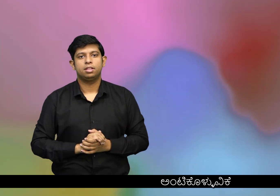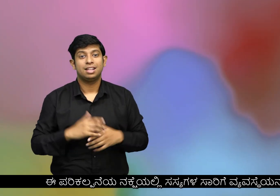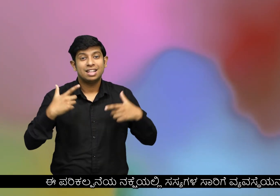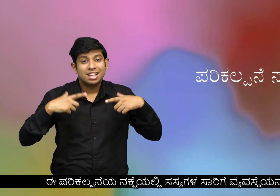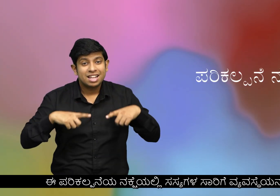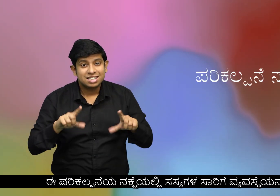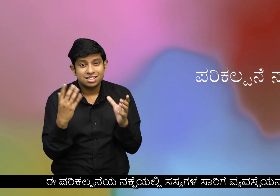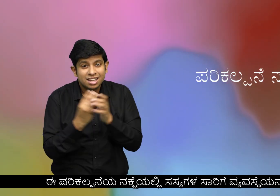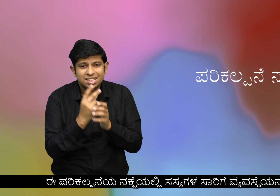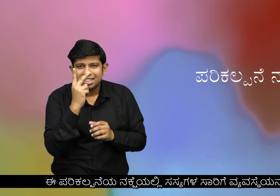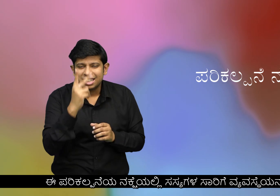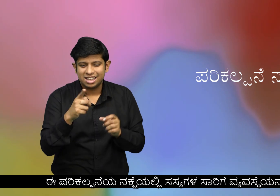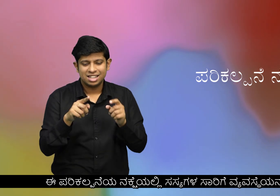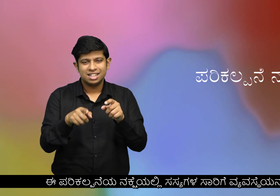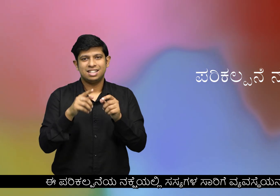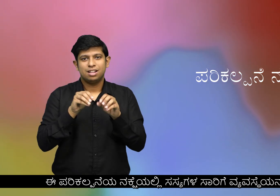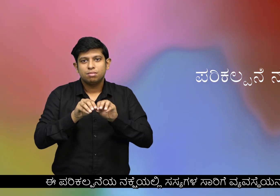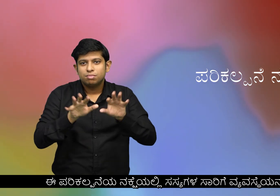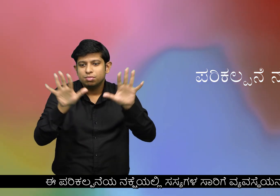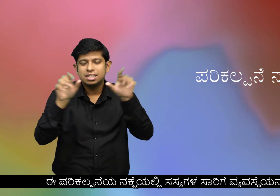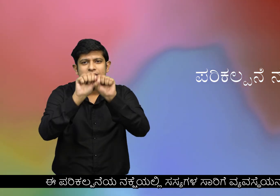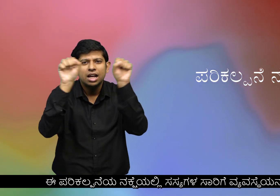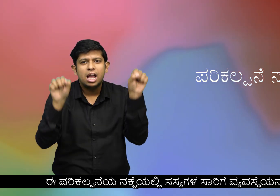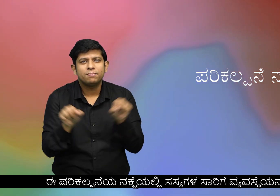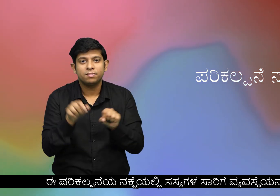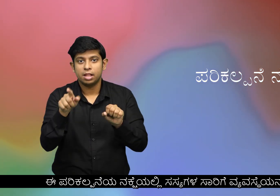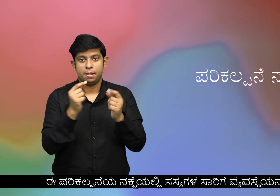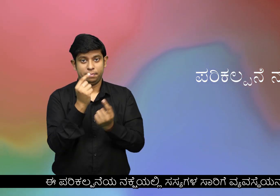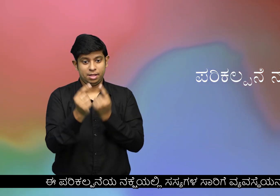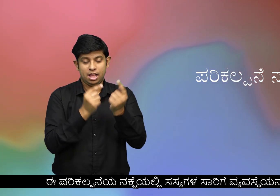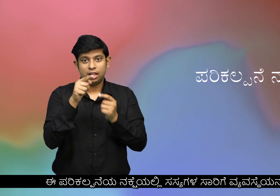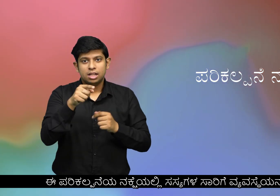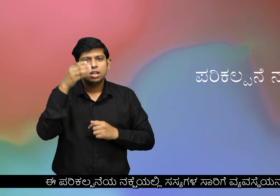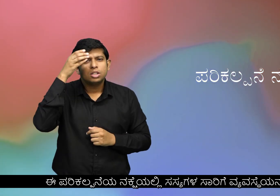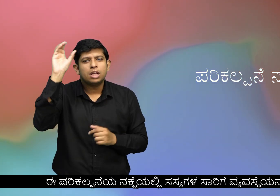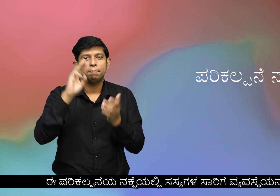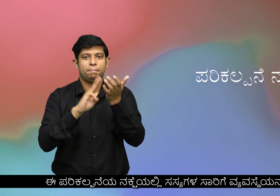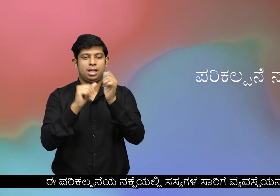ಈ ಪರಿಕಲ್ಪನೆ ನಕ್ಷೆಯಲ್ಲಿ ಸಸ್ಯಗಳ ಸಾರಿಗೆ ವ್ಯವಸ್ಥೆಯನ್ನು ನೋಡೋಣ.